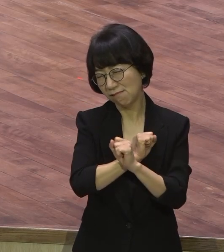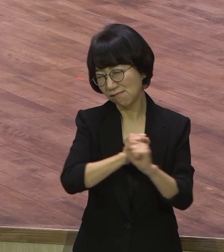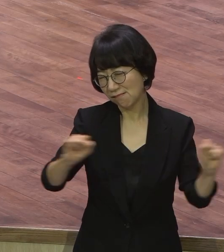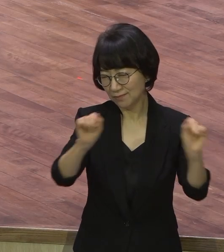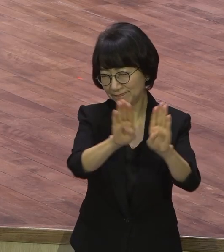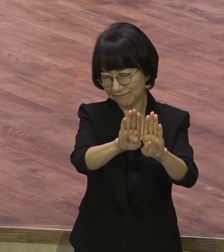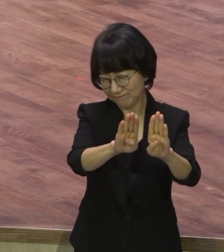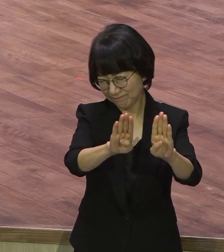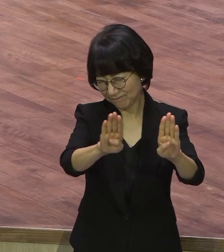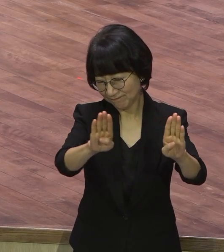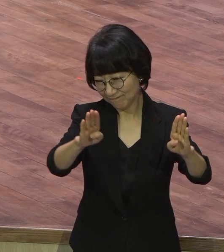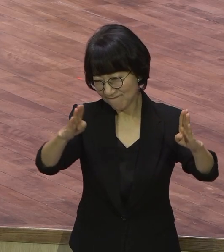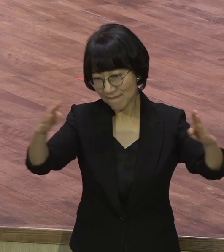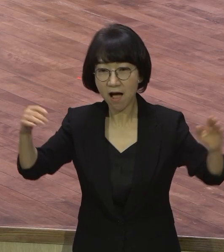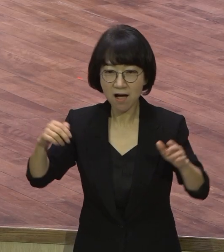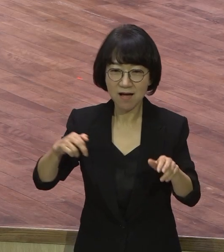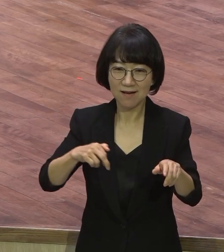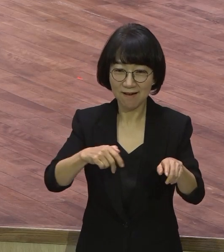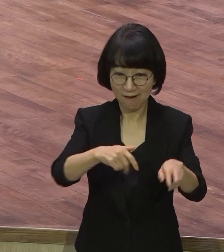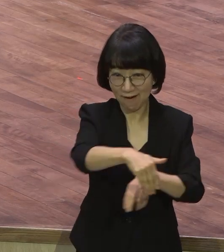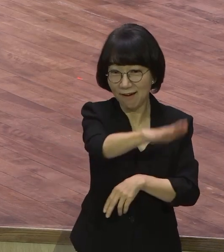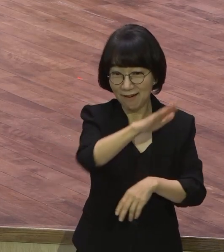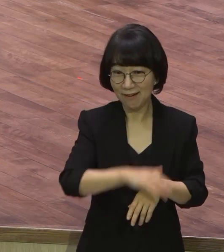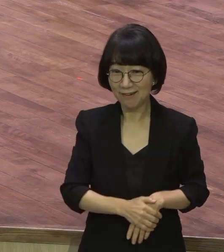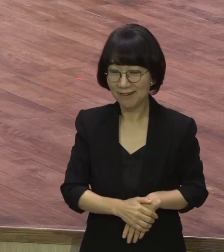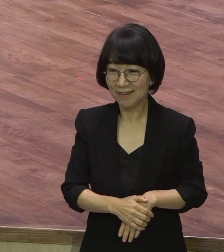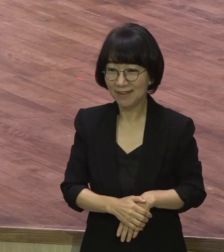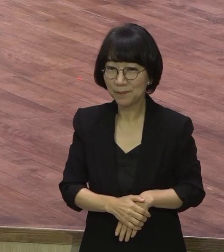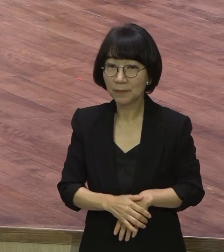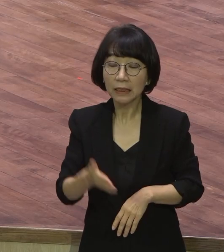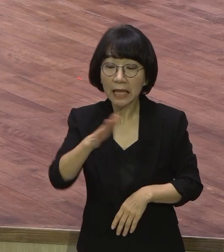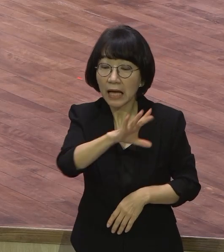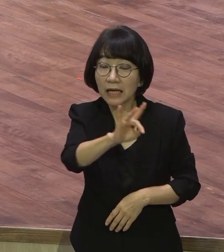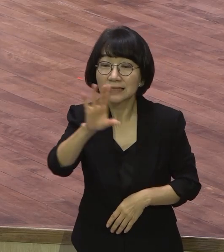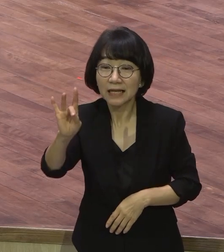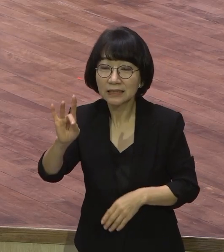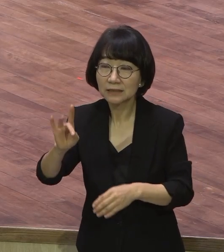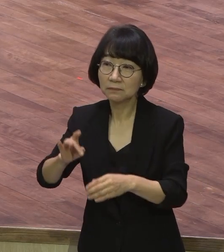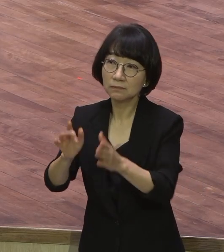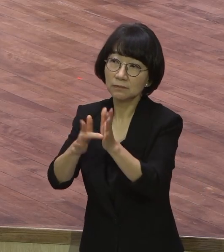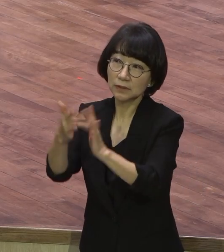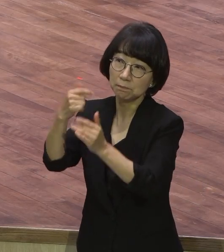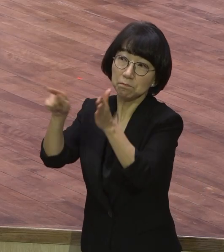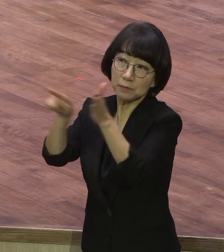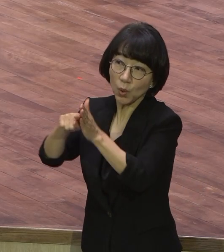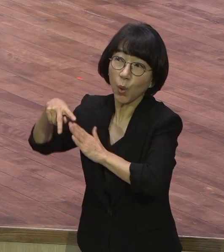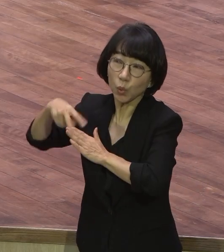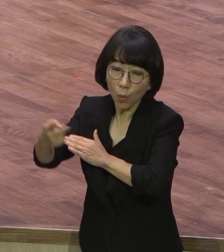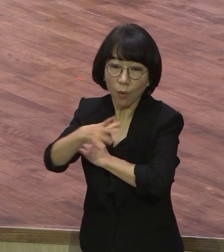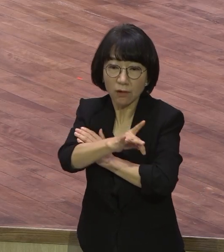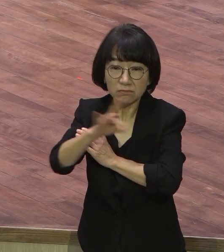하나님의 자녀가 그리 살면 안 되죠. 불신자는 나아도 하나님의 자녀는 하나님이 손 본다고.